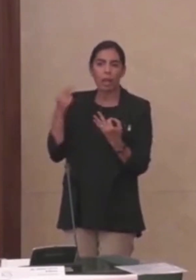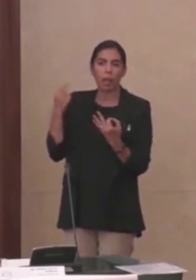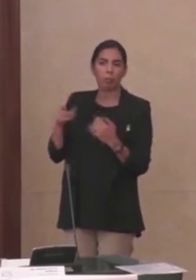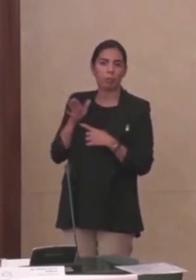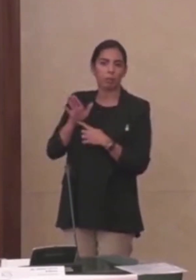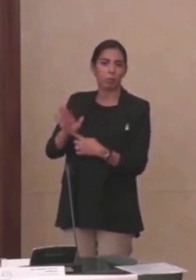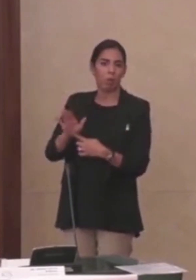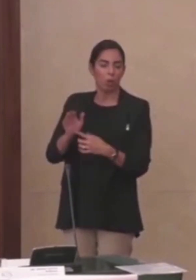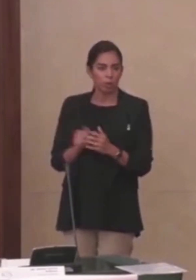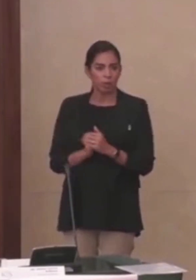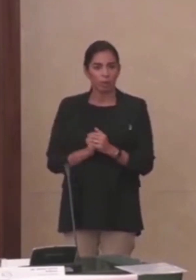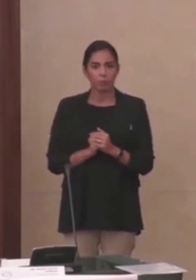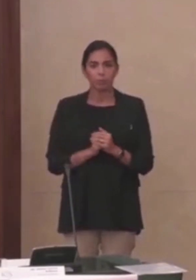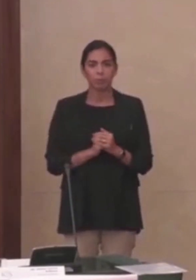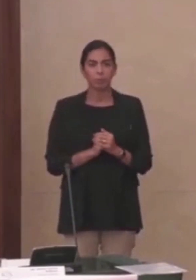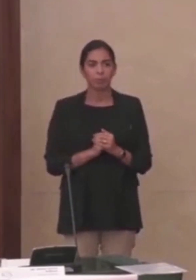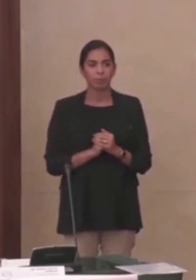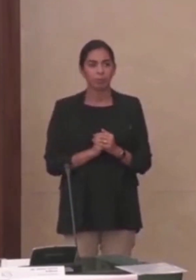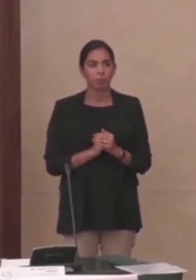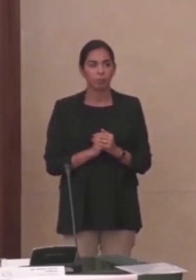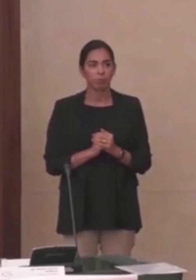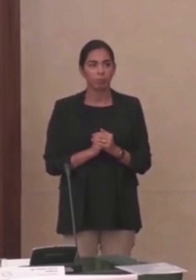régions.